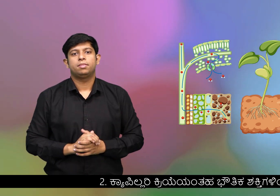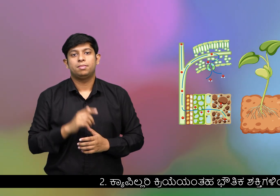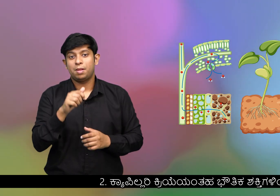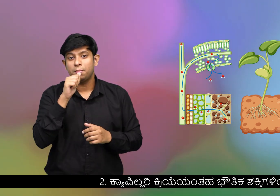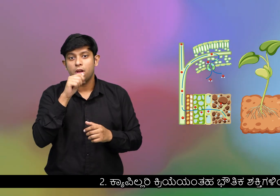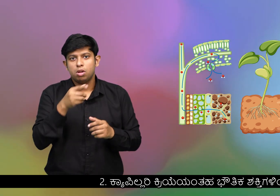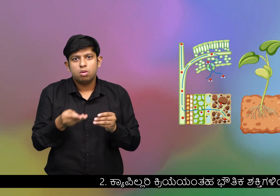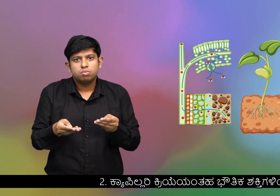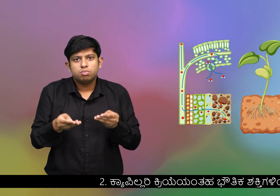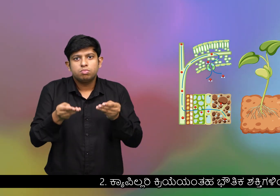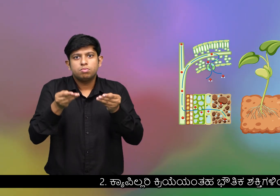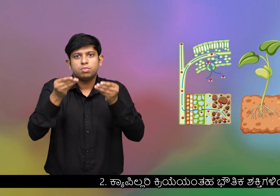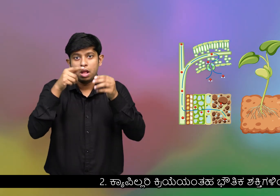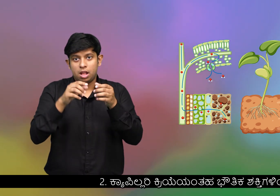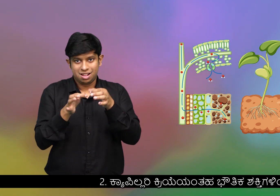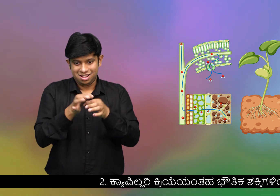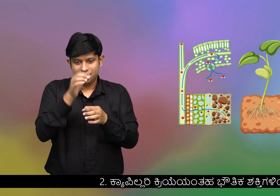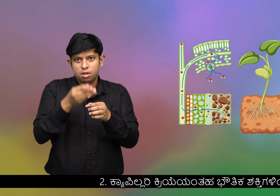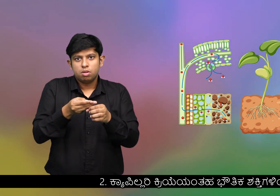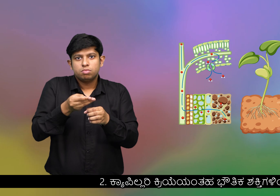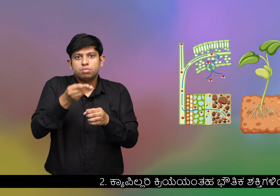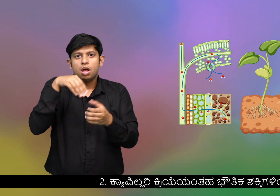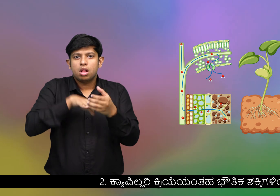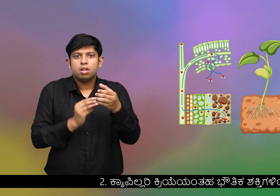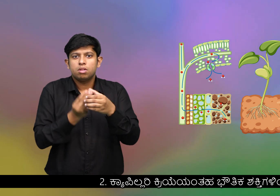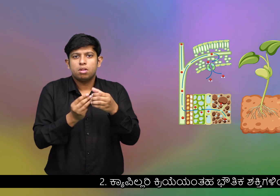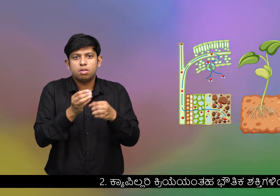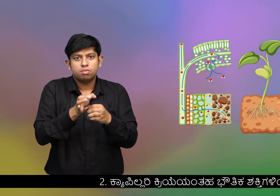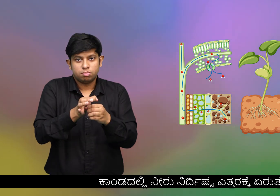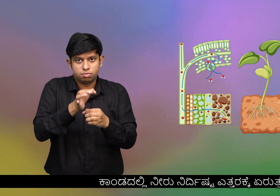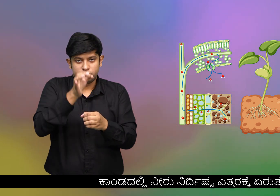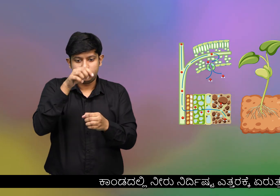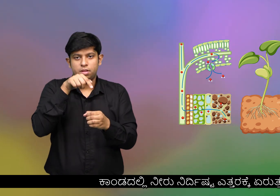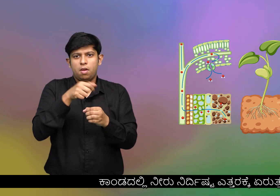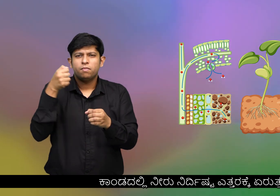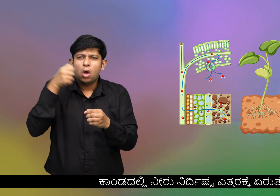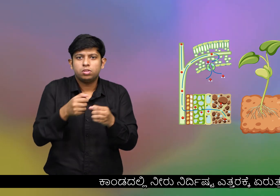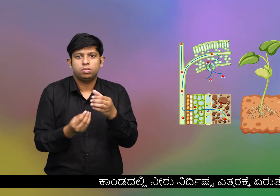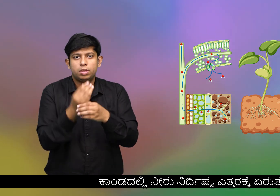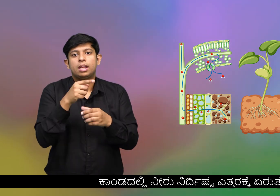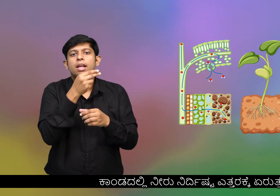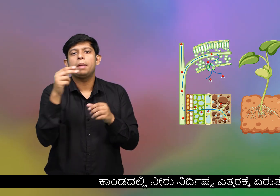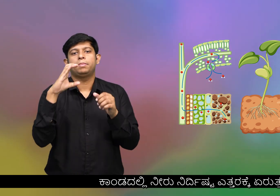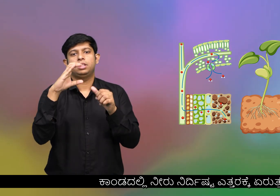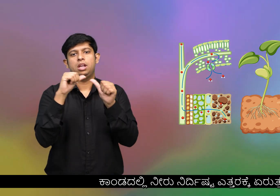2. ಕ್ಯಾಪಿಲರಿ ಕ್ರಿಯೆಯಂತಹ ಭೌತಿಕ ಶಕ್ತಿಗಳಿಂದ ಕಾಂಡದಲ್ಲಿ ನೀರು ನಿರ್ದಿಷ್ಟ ಎತ್ತರಕ್ಕೆ